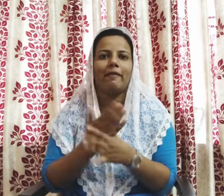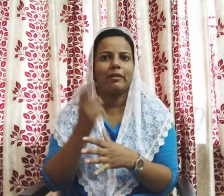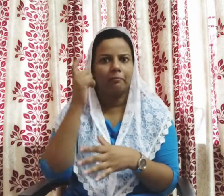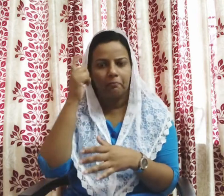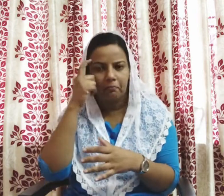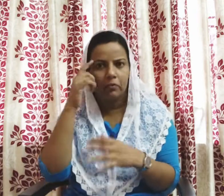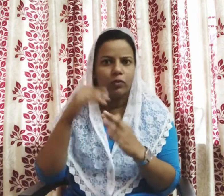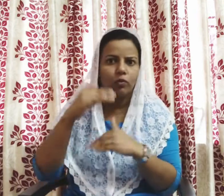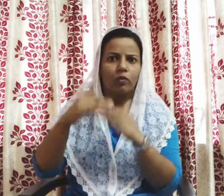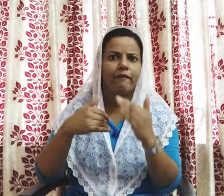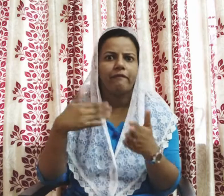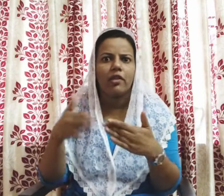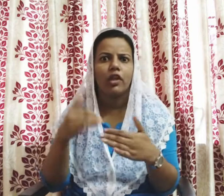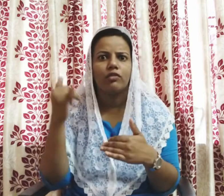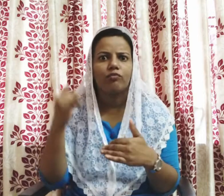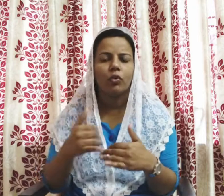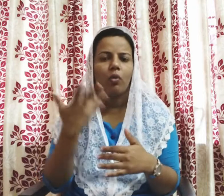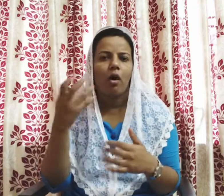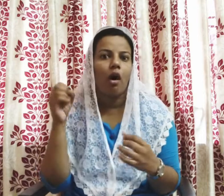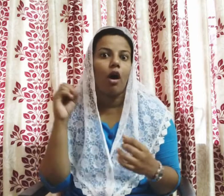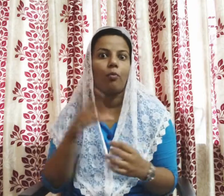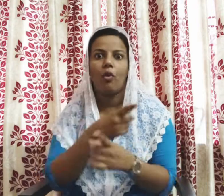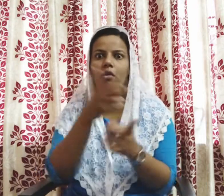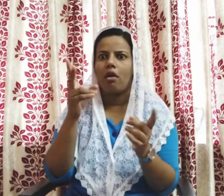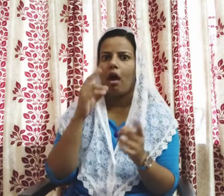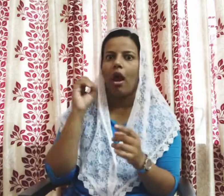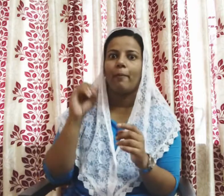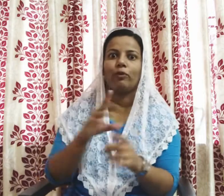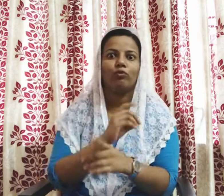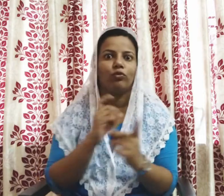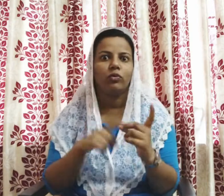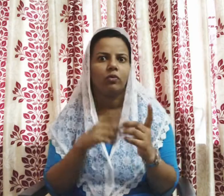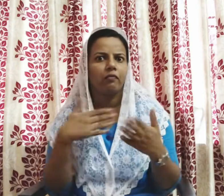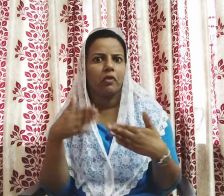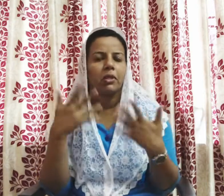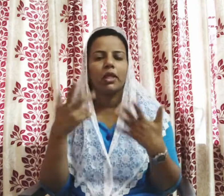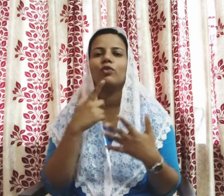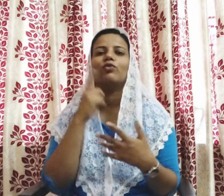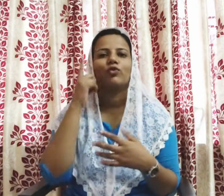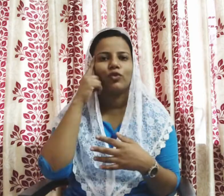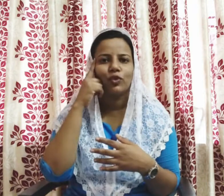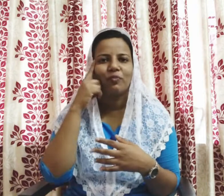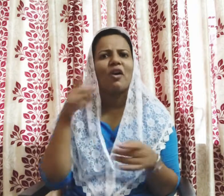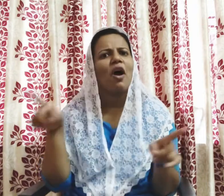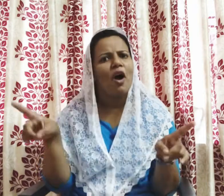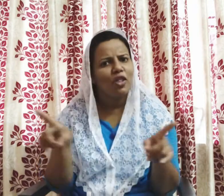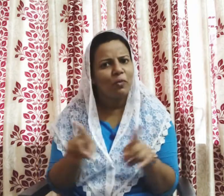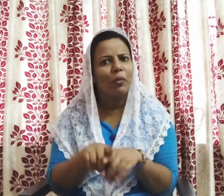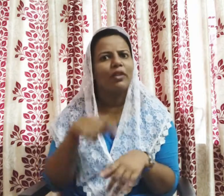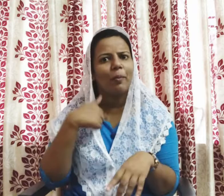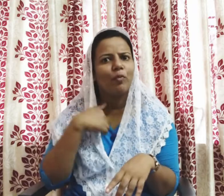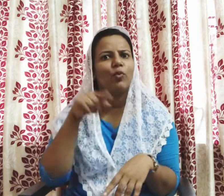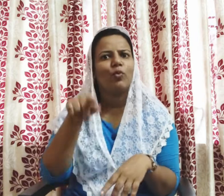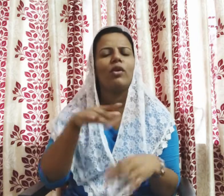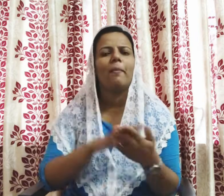ജ്ഞാനം പരിജ്ഞാനം ഇതൊക്കെ വ്യത്യസ്തമായിരുന്നു. ഇന്ന് പകൽക്കാലം പ്രിയപ്പെട്ടവരെ, നമ്മുടെ ഉള്ളിലും ഇതേ പരിശുദ്ധാത്മാവാണ്